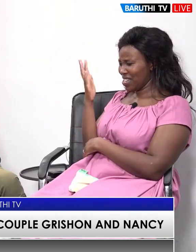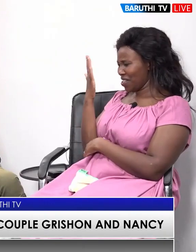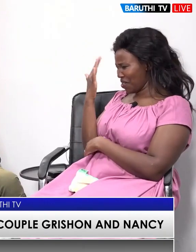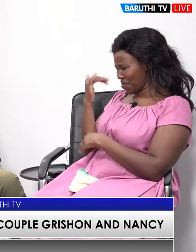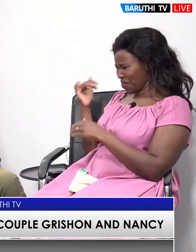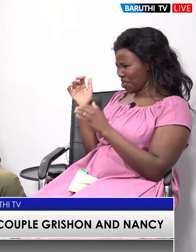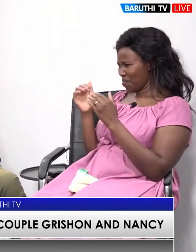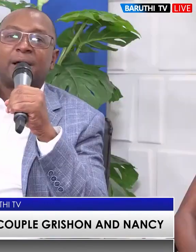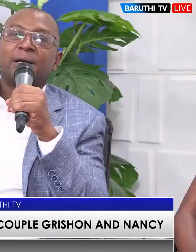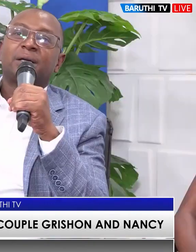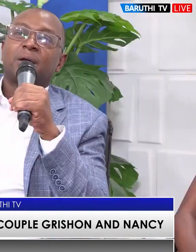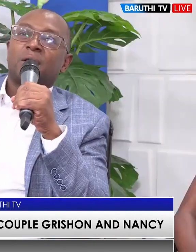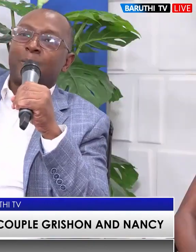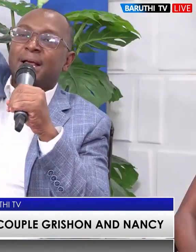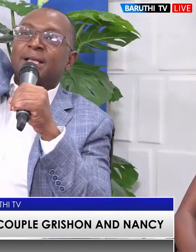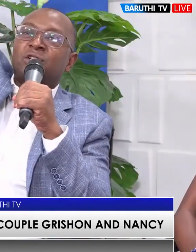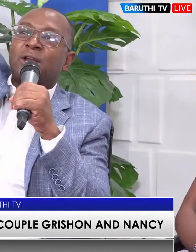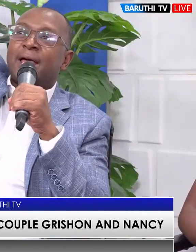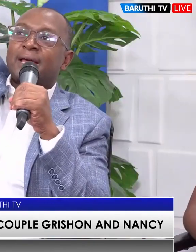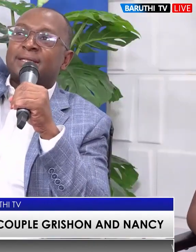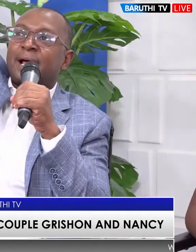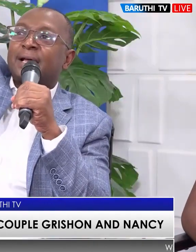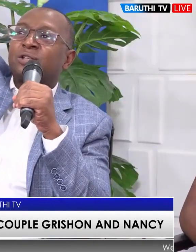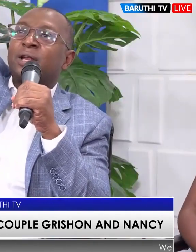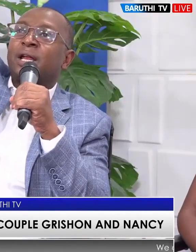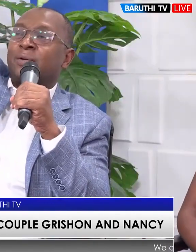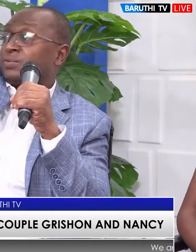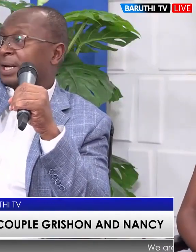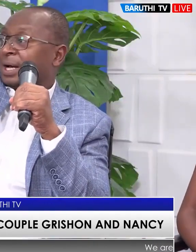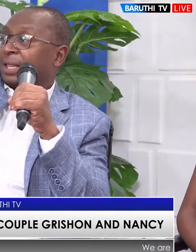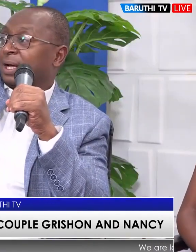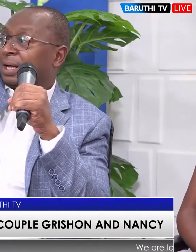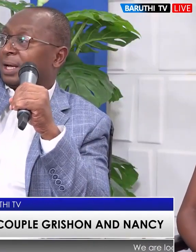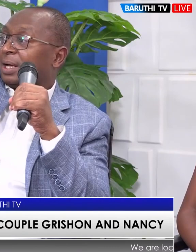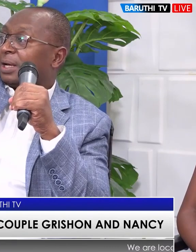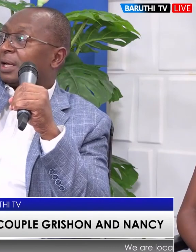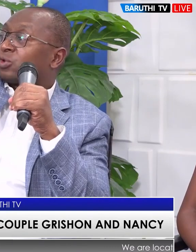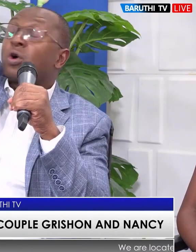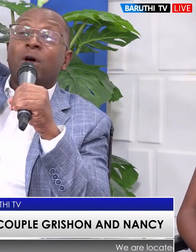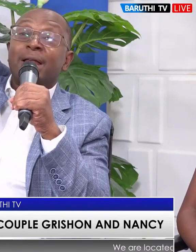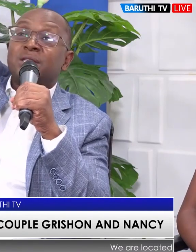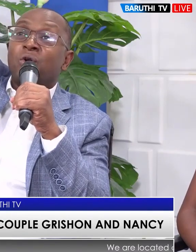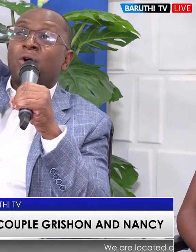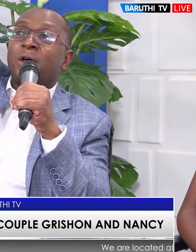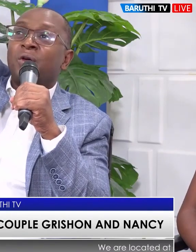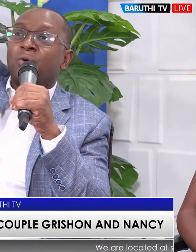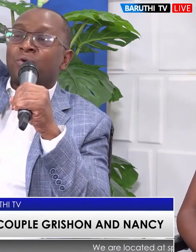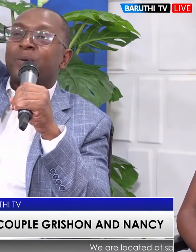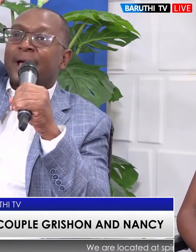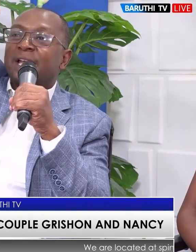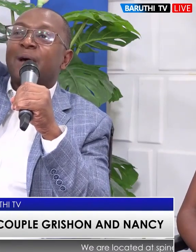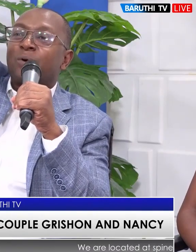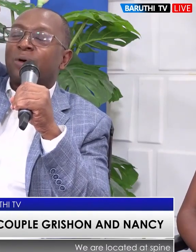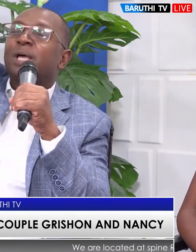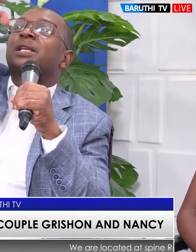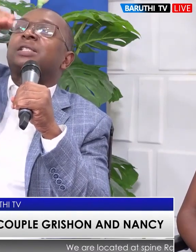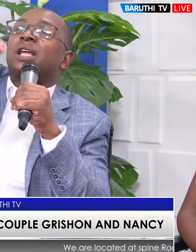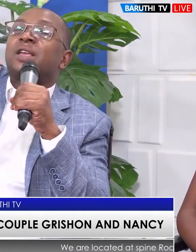inaitangwa Google groups. Tulikuwa tulikuwa tunaongea kila kitu juu ya dating, jobs, kila